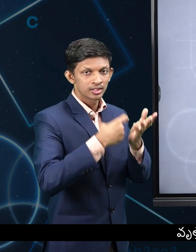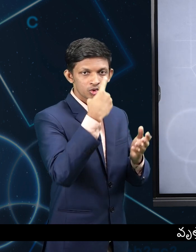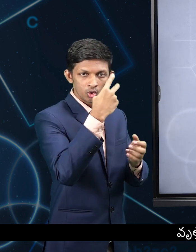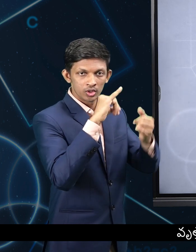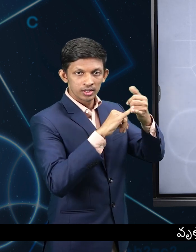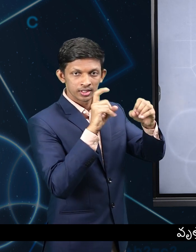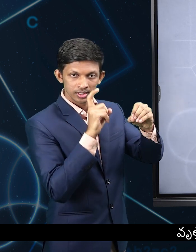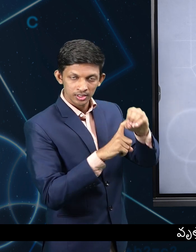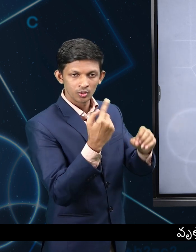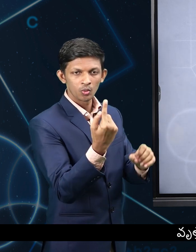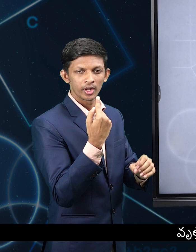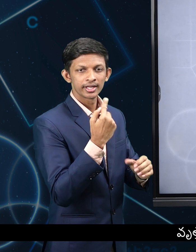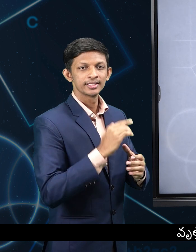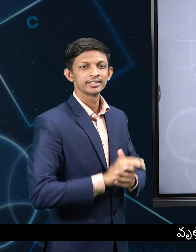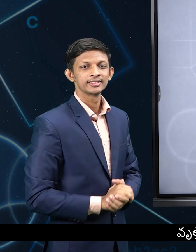πr² యూనిట్లు.